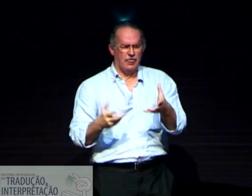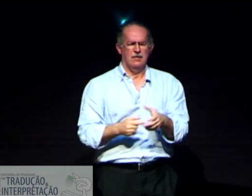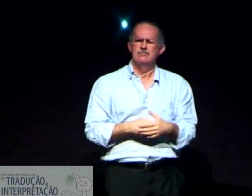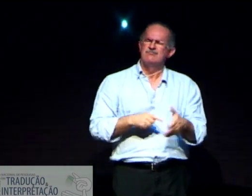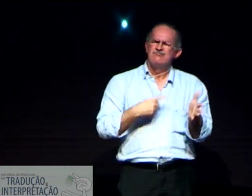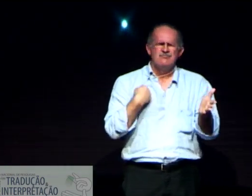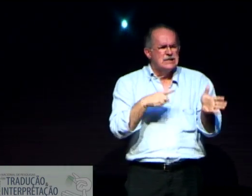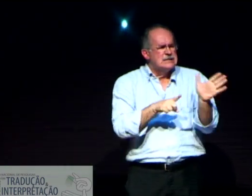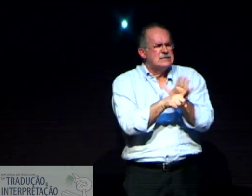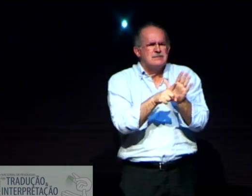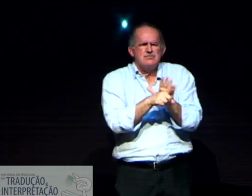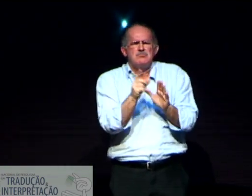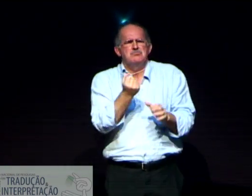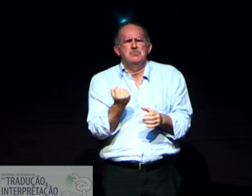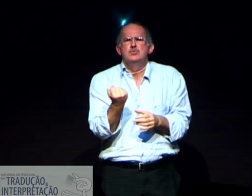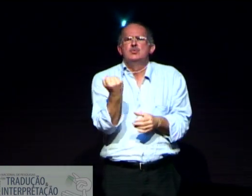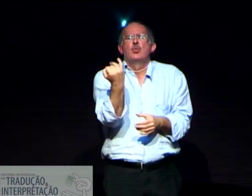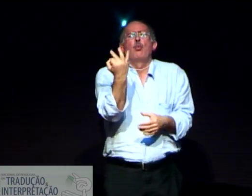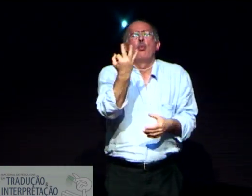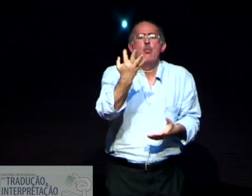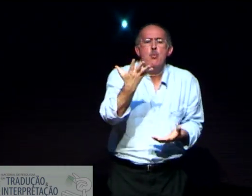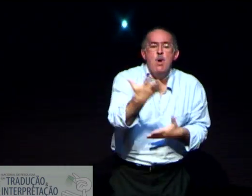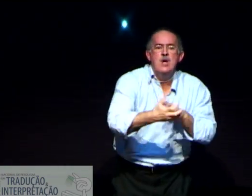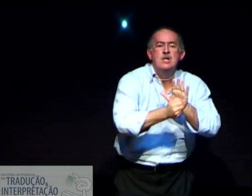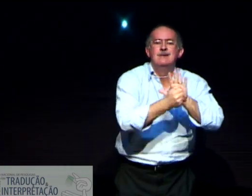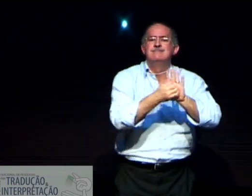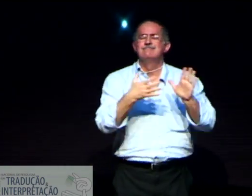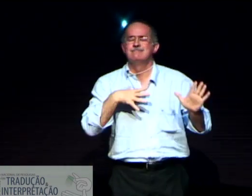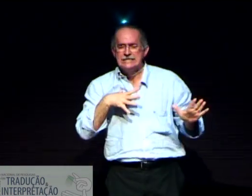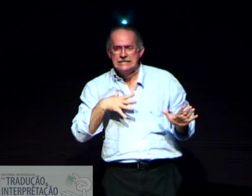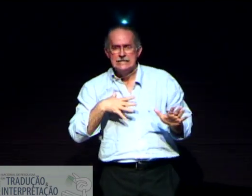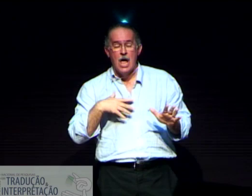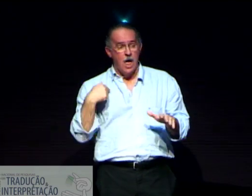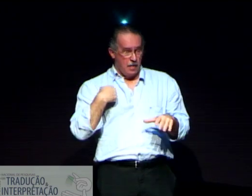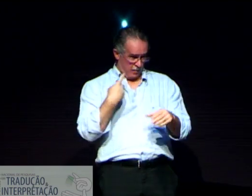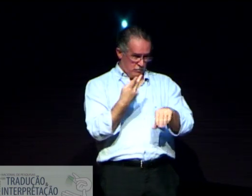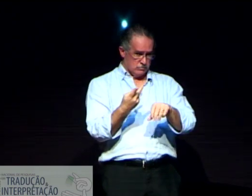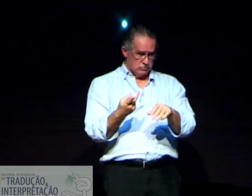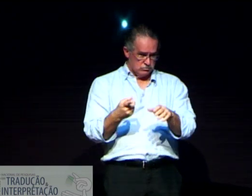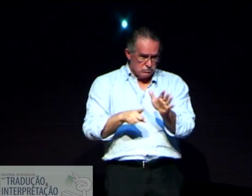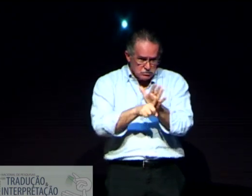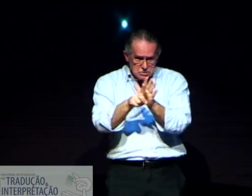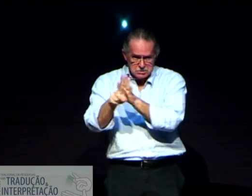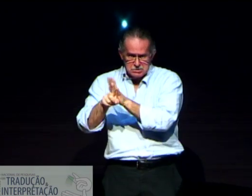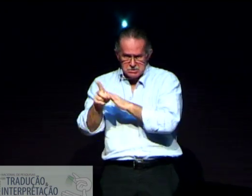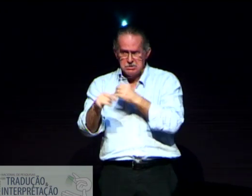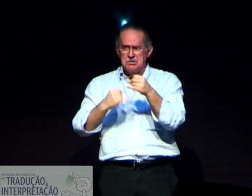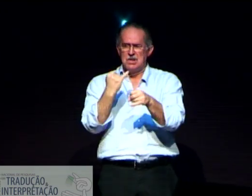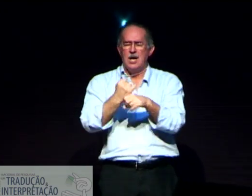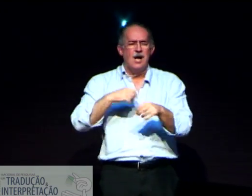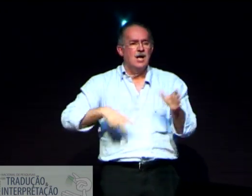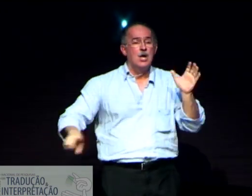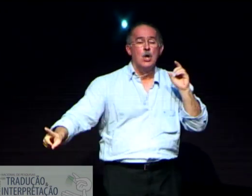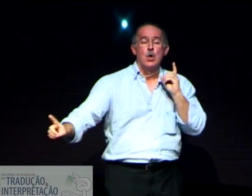queriam utilizar e sinalizar como esses aplicativos. Eu comecei a observar quantos aplicativos existiam,